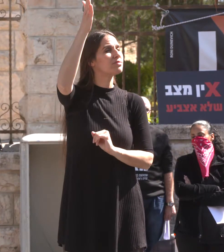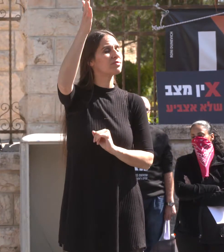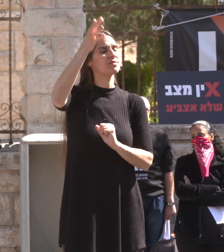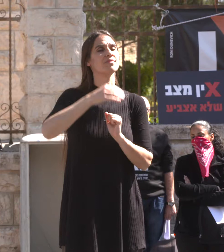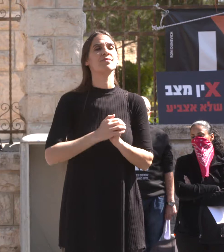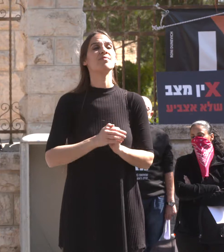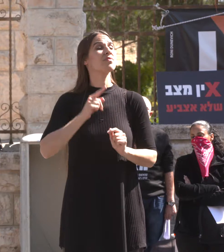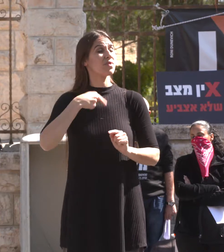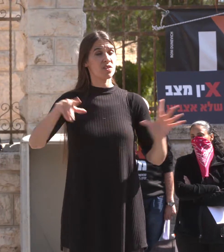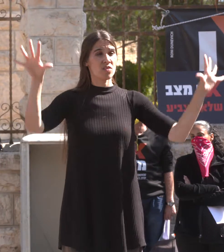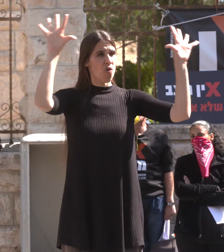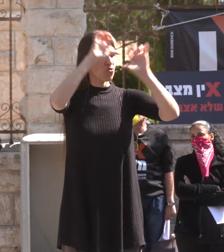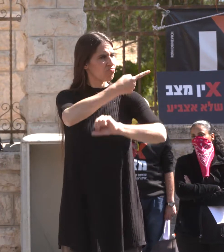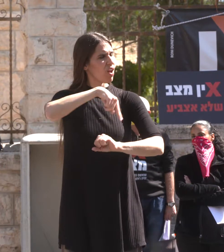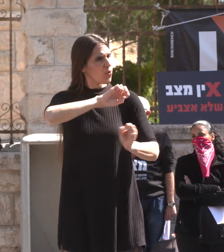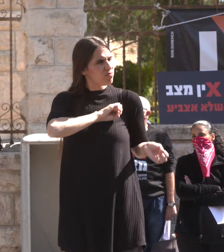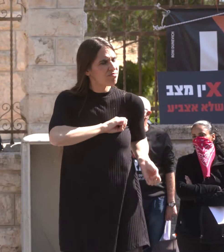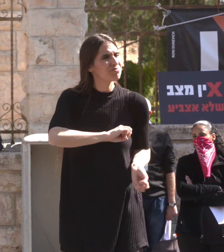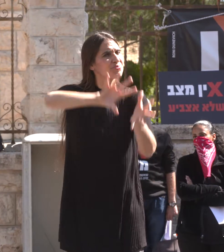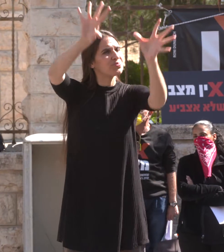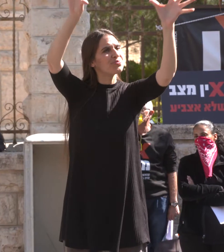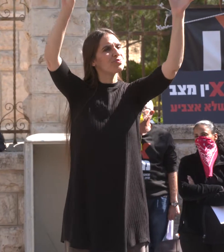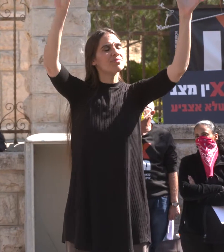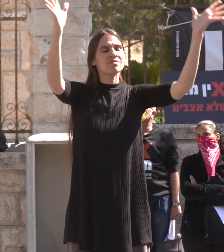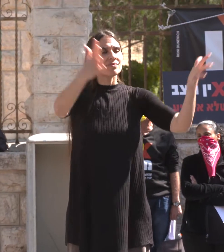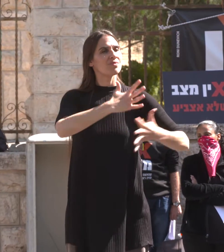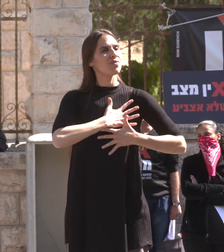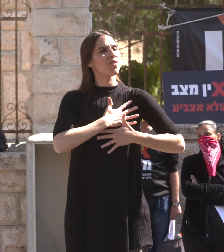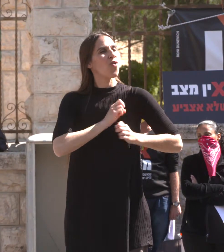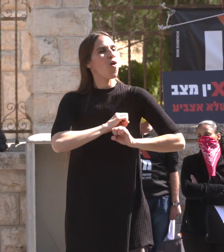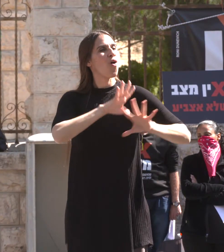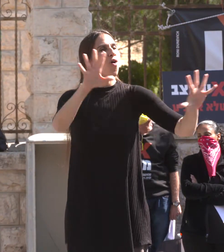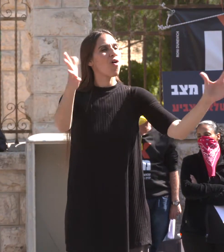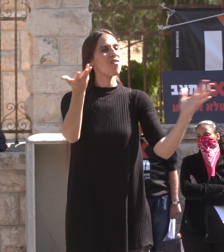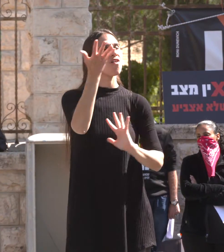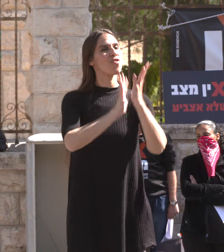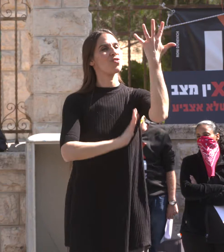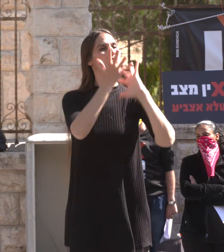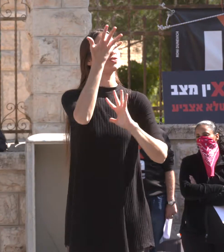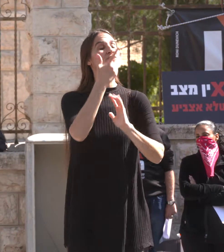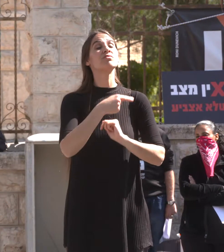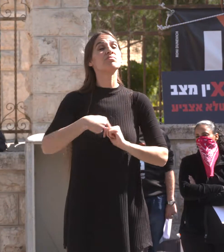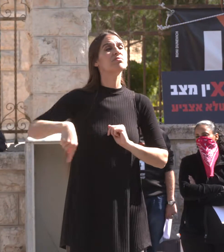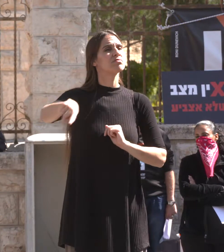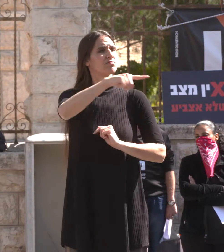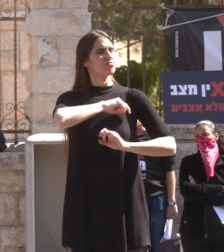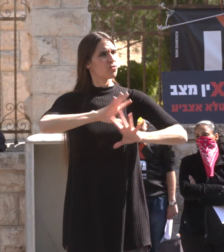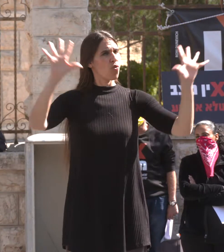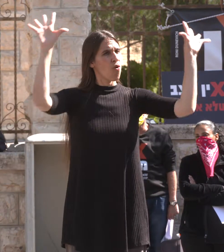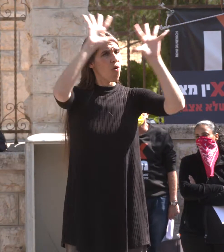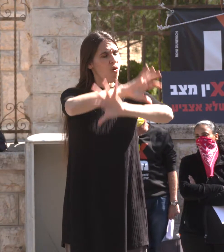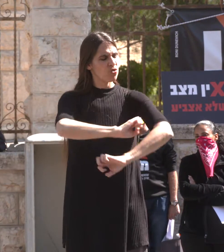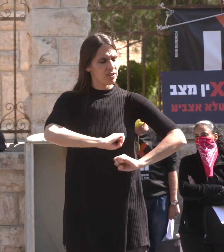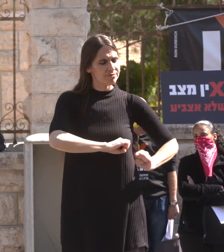והעתיד. בנו חושך להאיר, בליבנו אור ואש. בנו